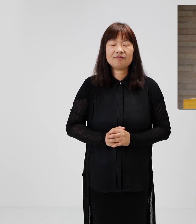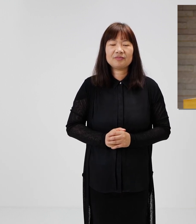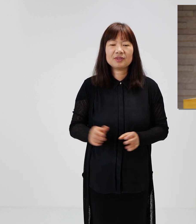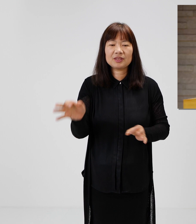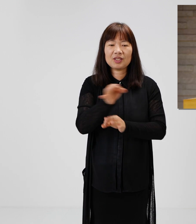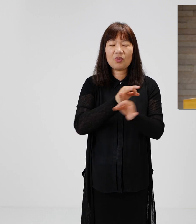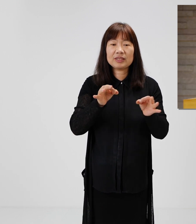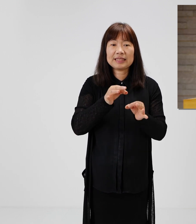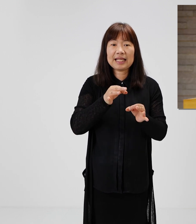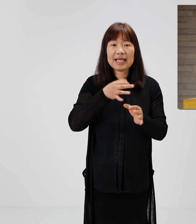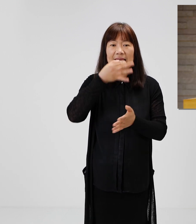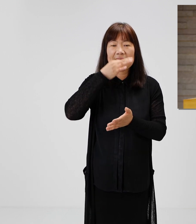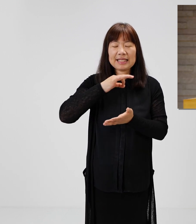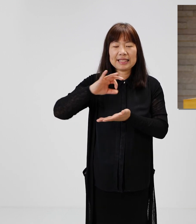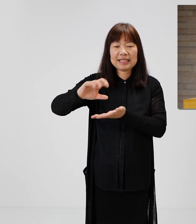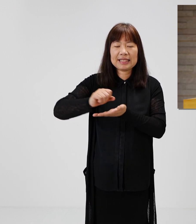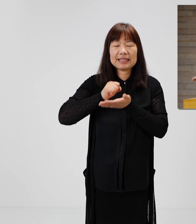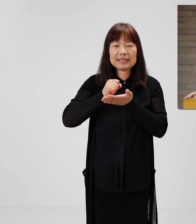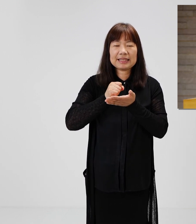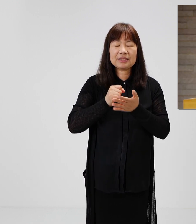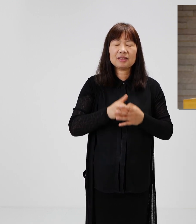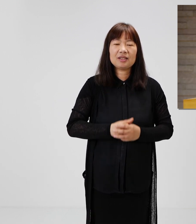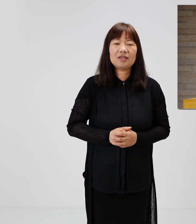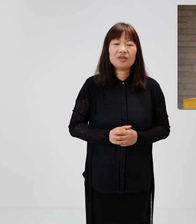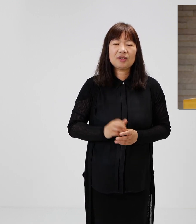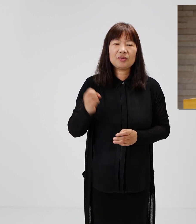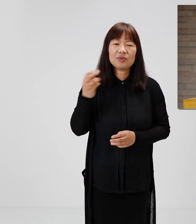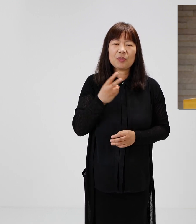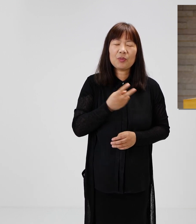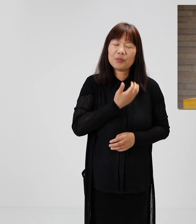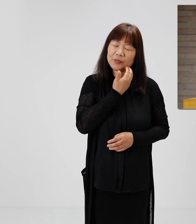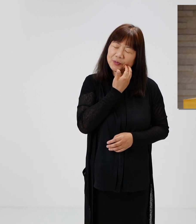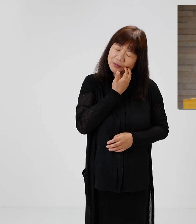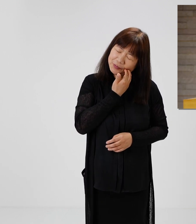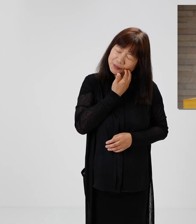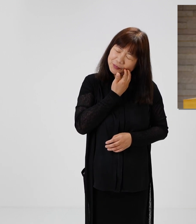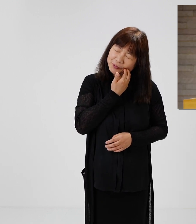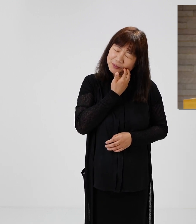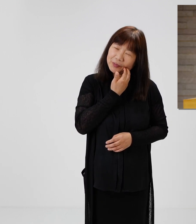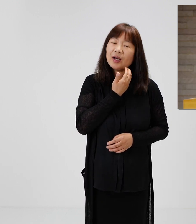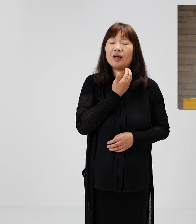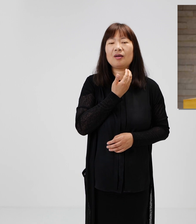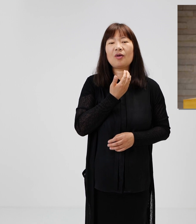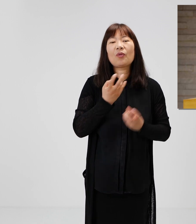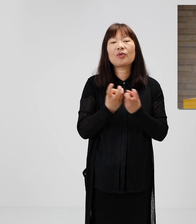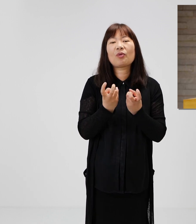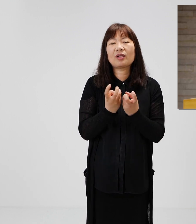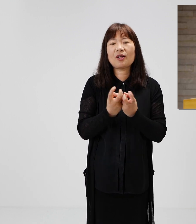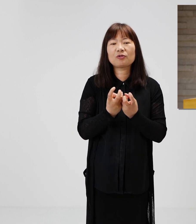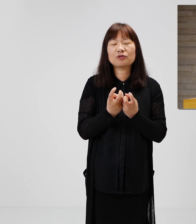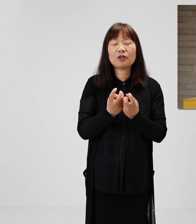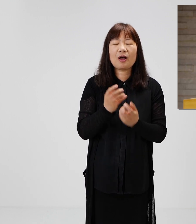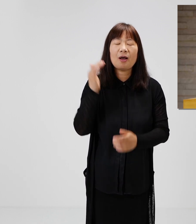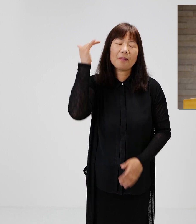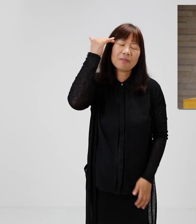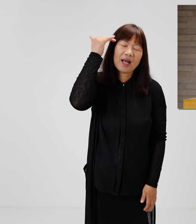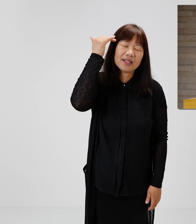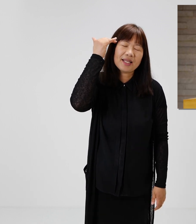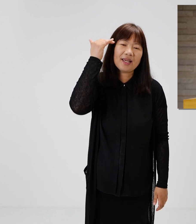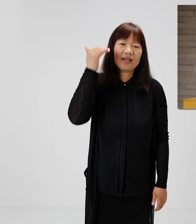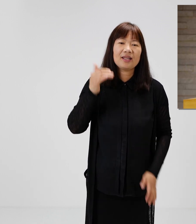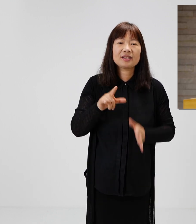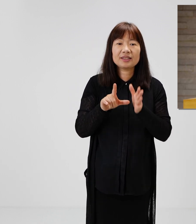경제적인 실리와 수치를 건드려요. 가만히 있겠어요? 결과 어떻게 됐나 한번